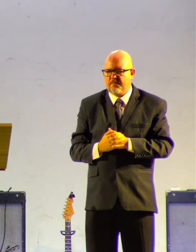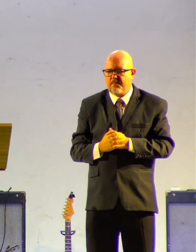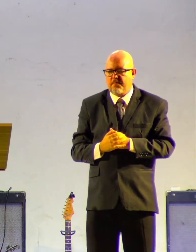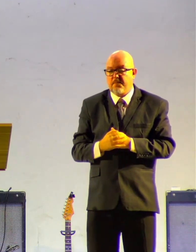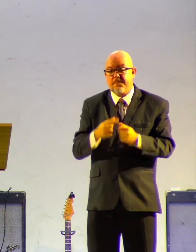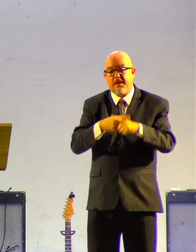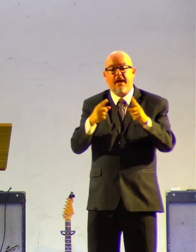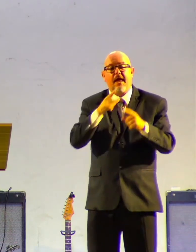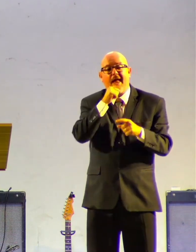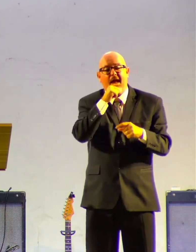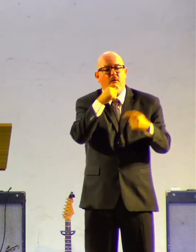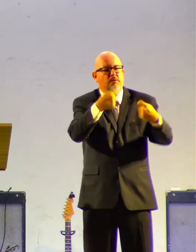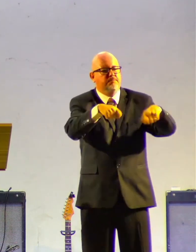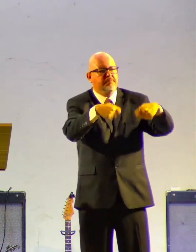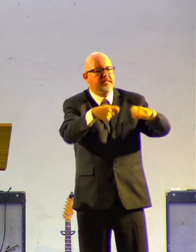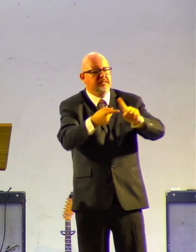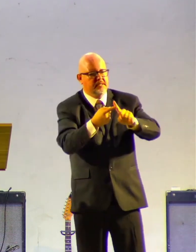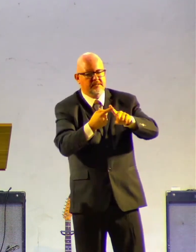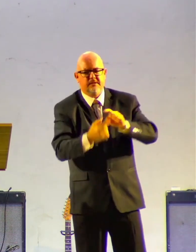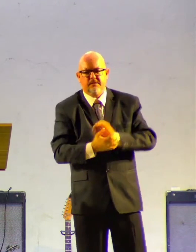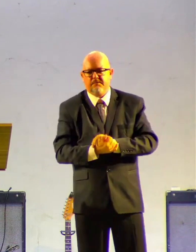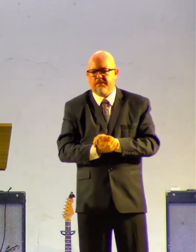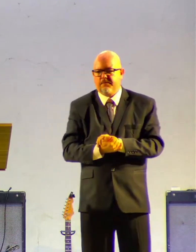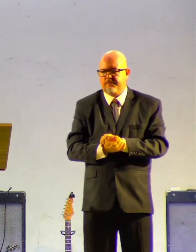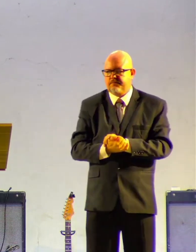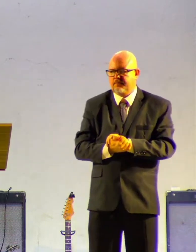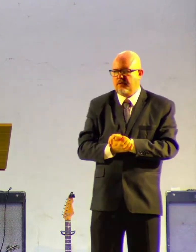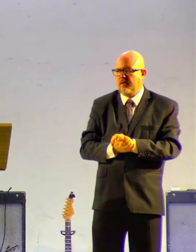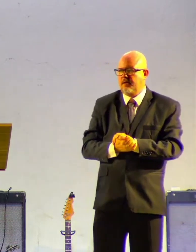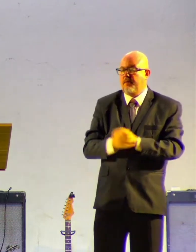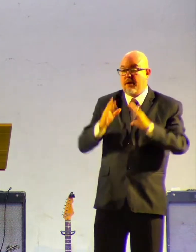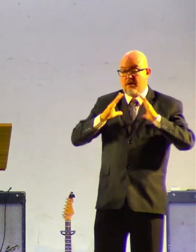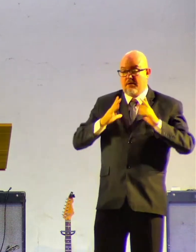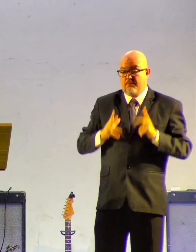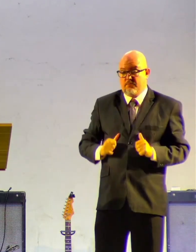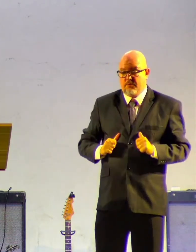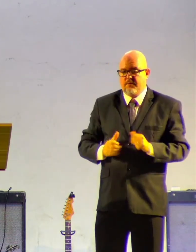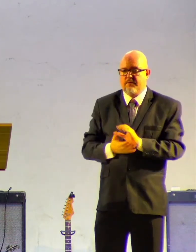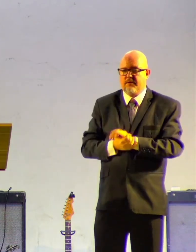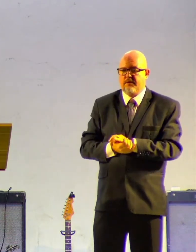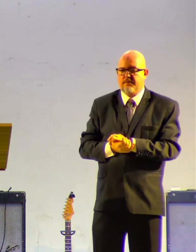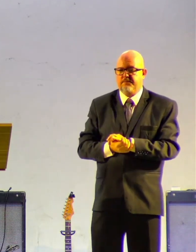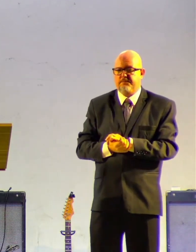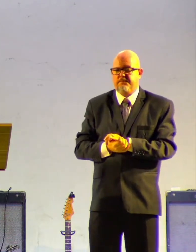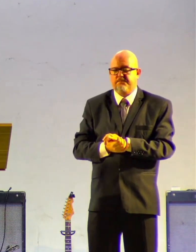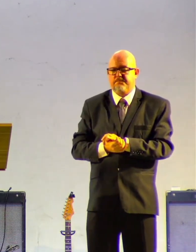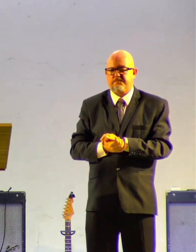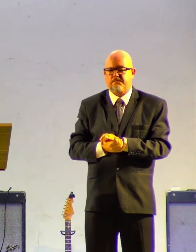Mas, irmãos, a água é necessária também para purificar.